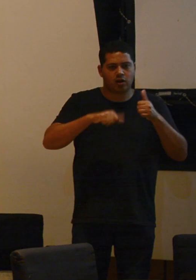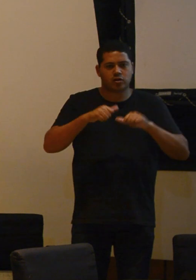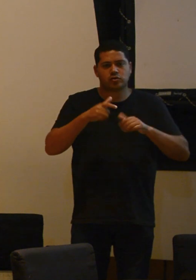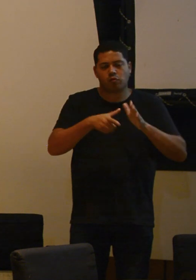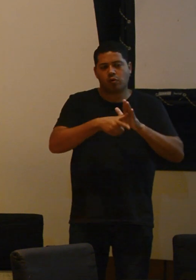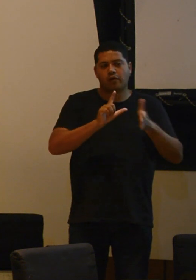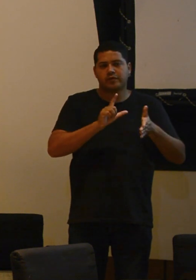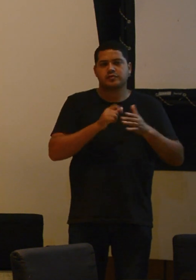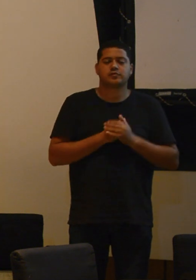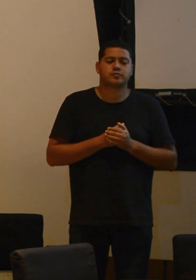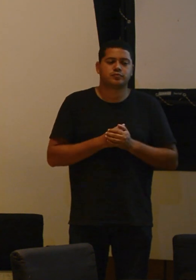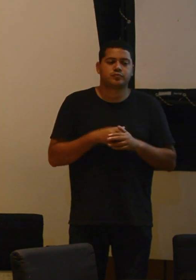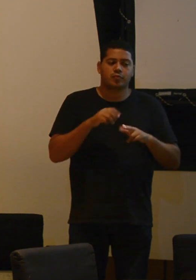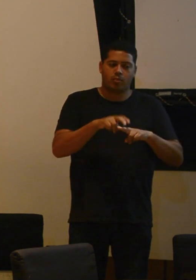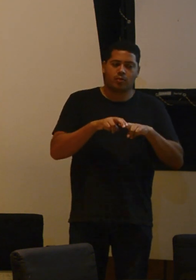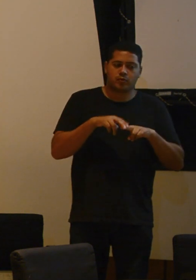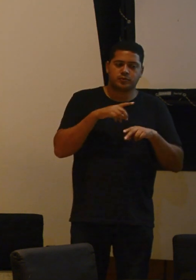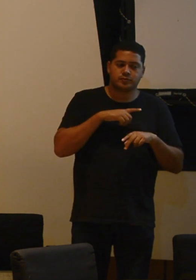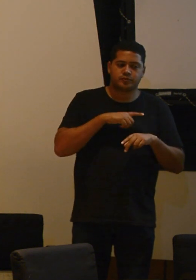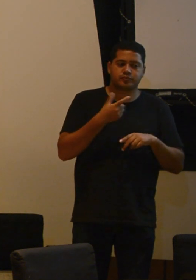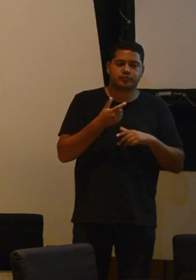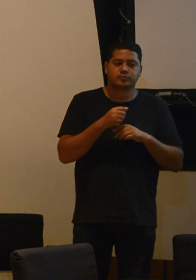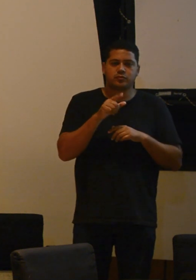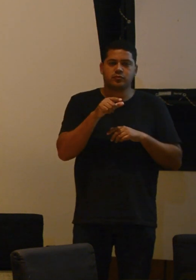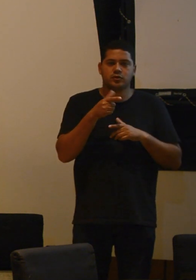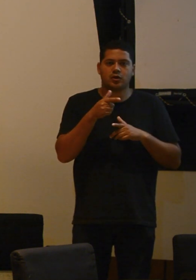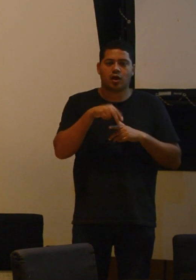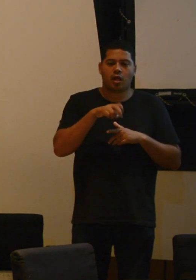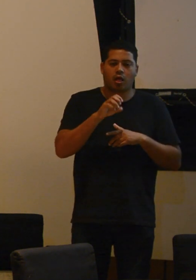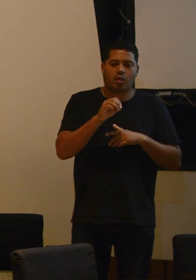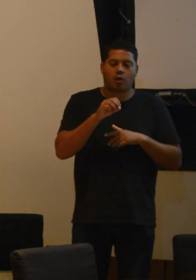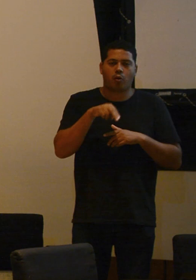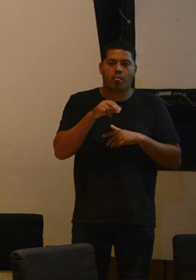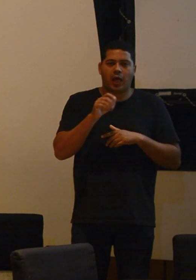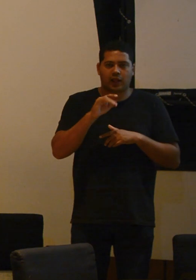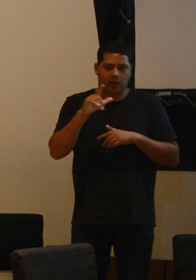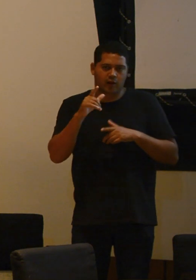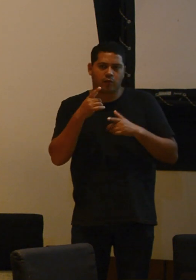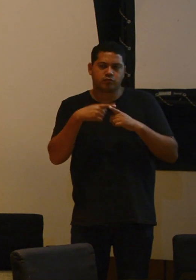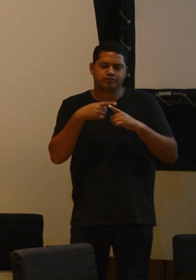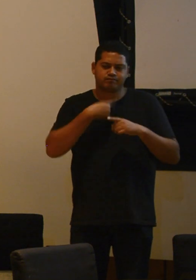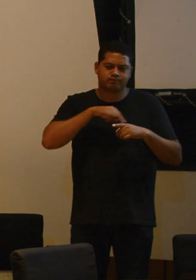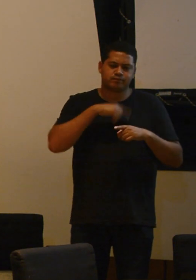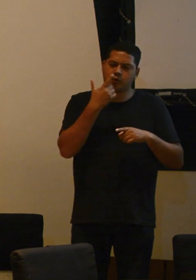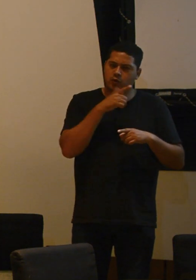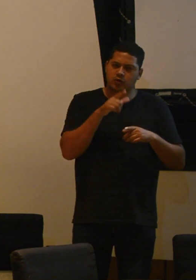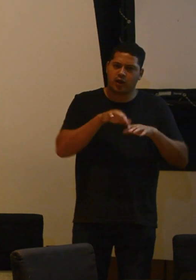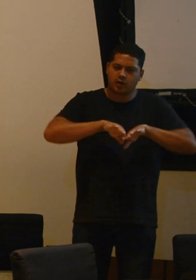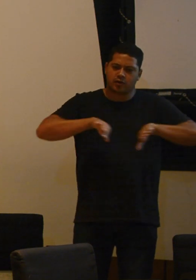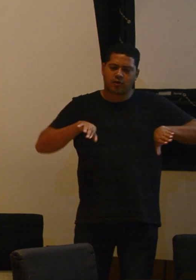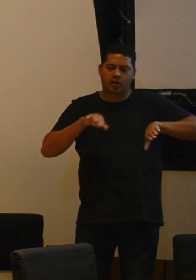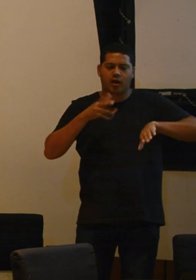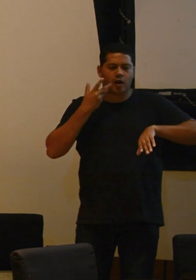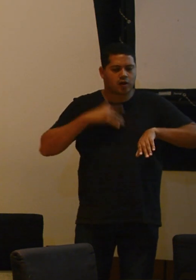quanto antes. Por isso que existe a triagem auditiva neonatal, que é para a gente conseguir separar essas crianças de risco, né, para ter